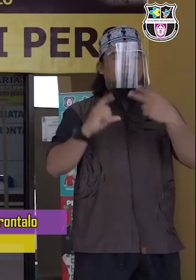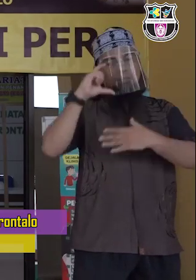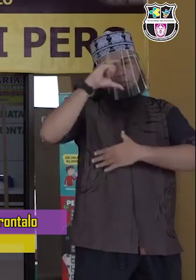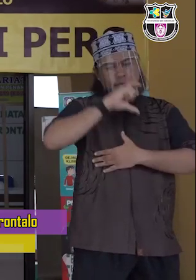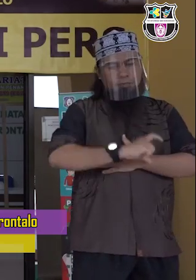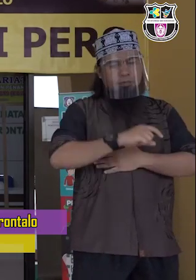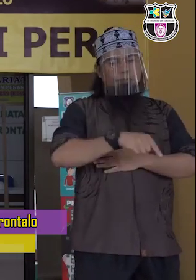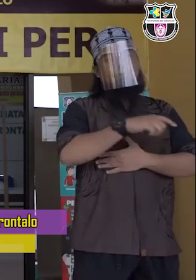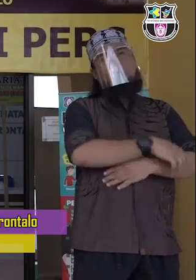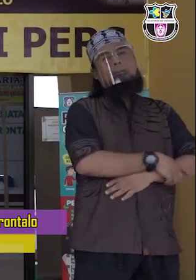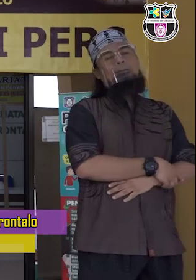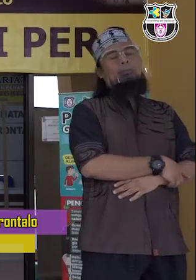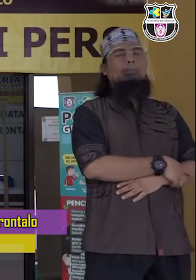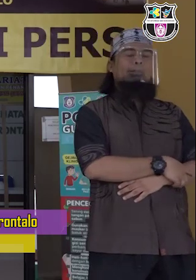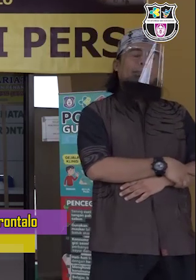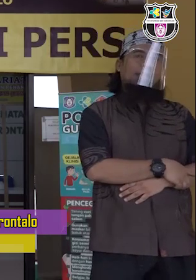COVID-19.